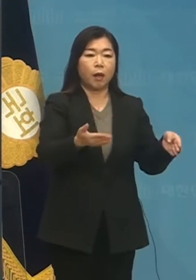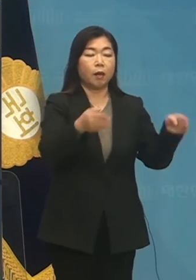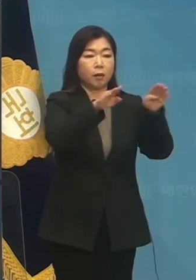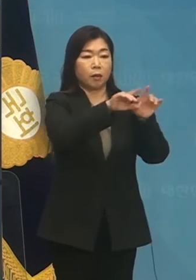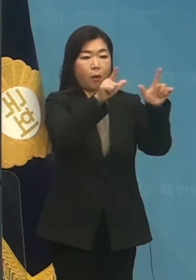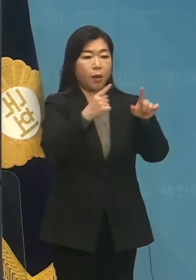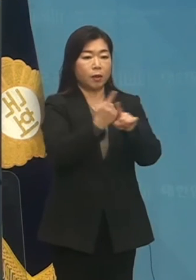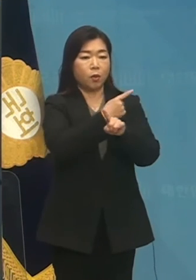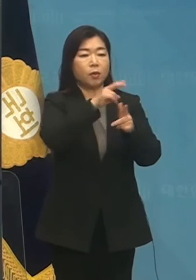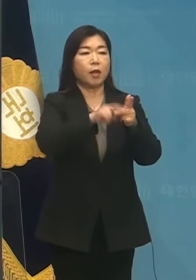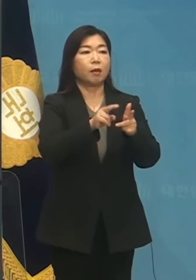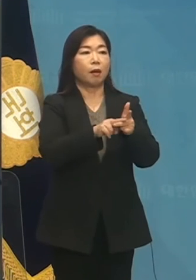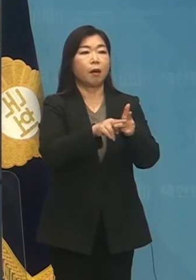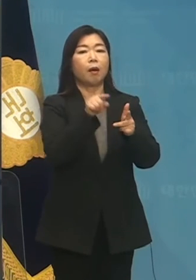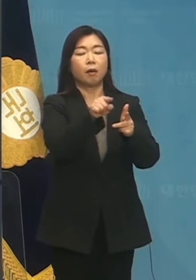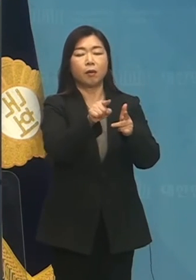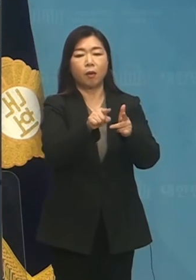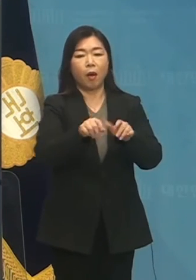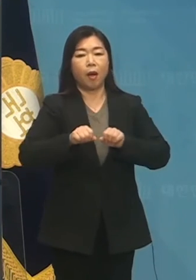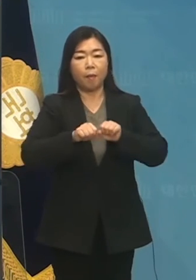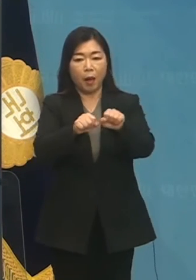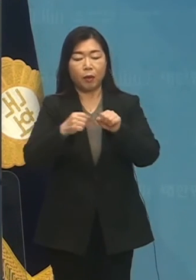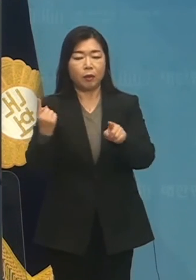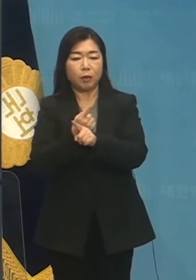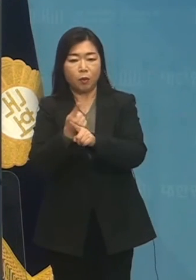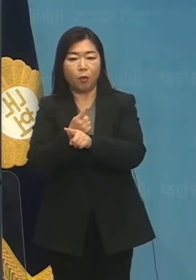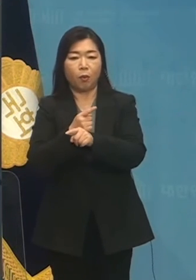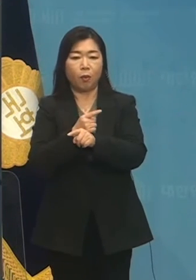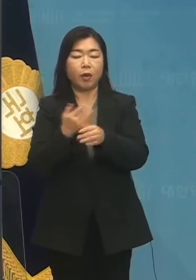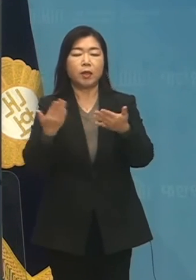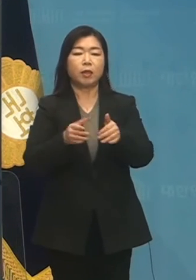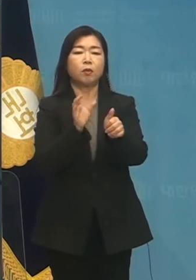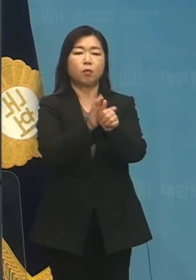업무를 지원할 수 있도록 정부의 협조를 요청합니다.